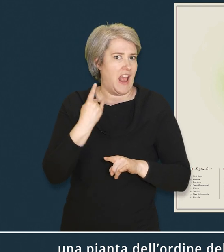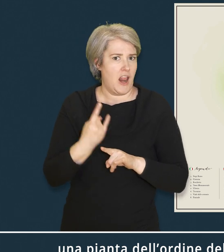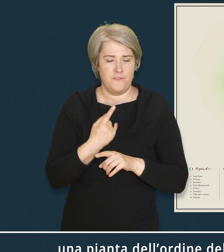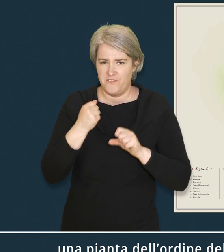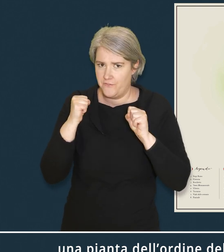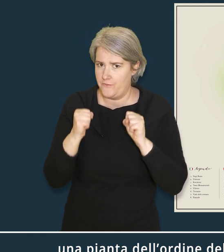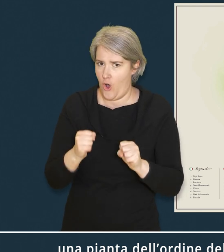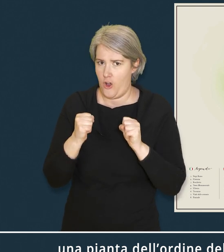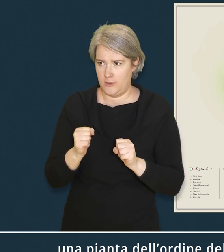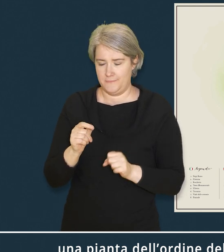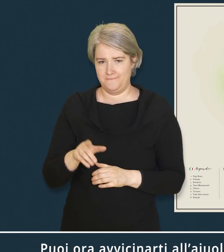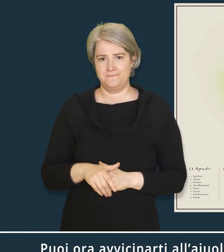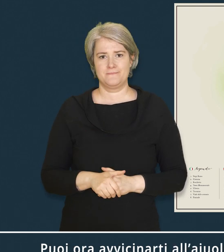velenosa.